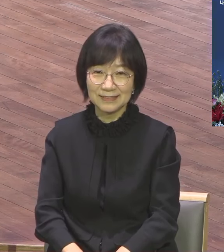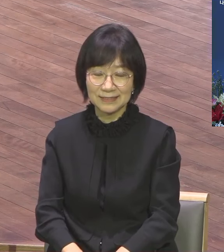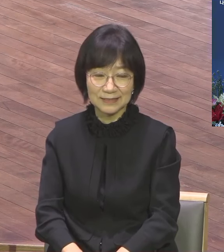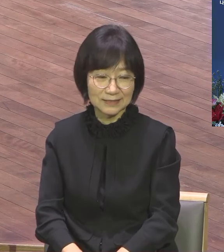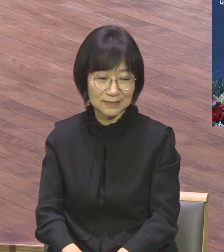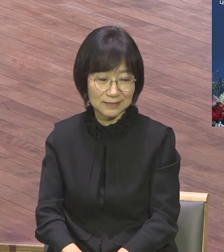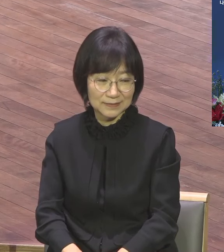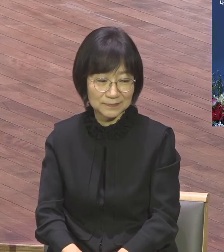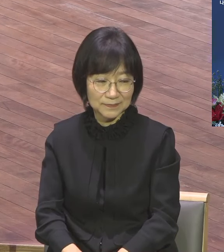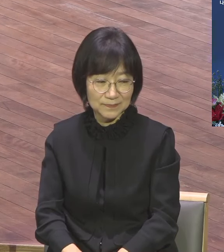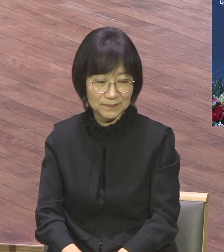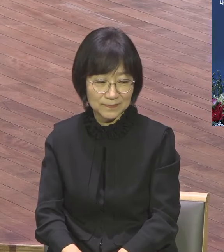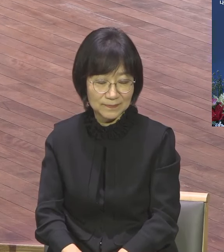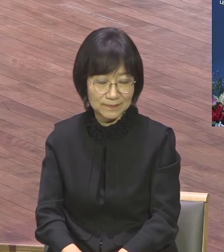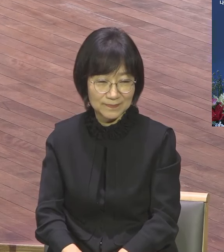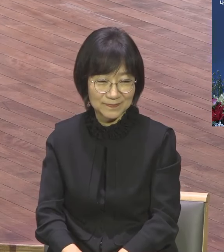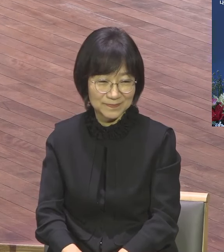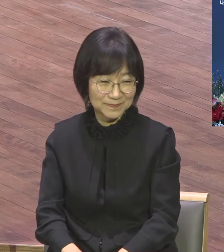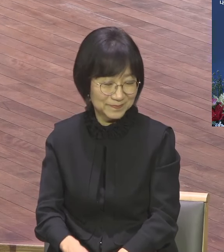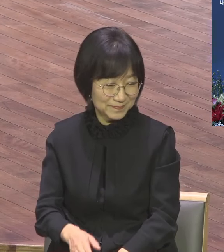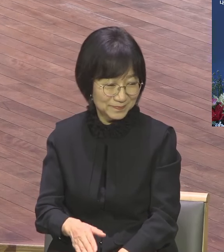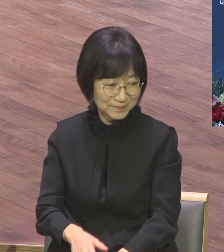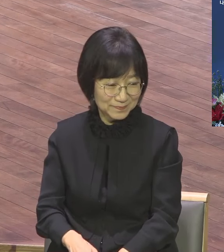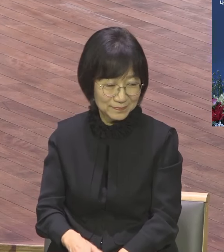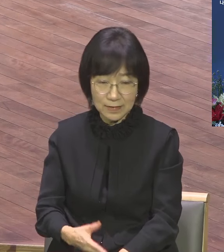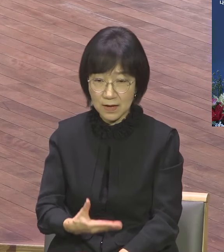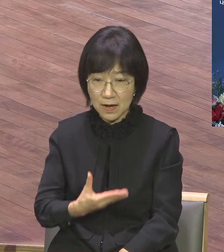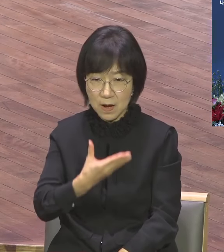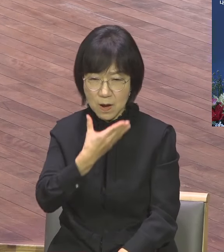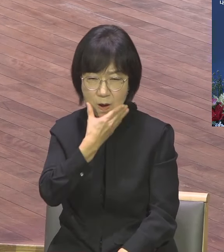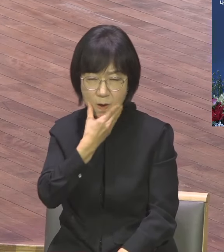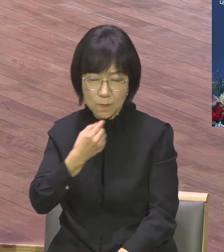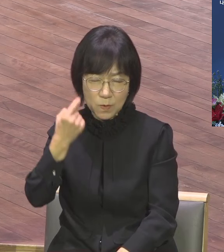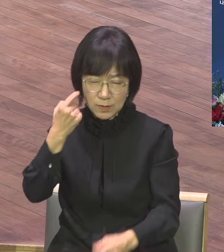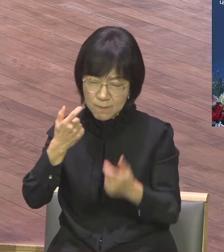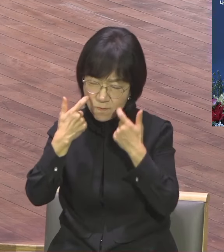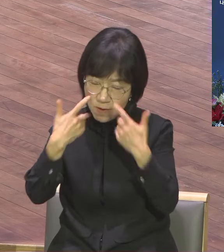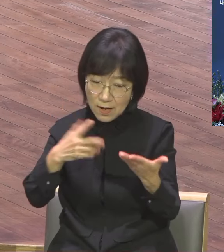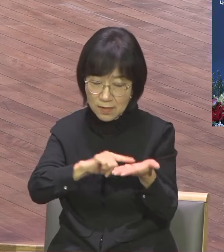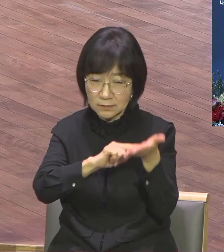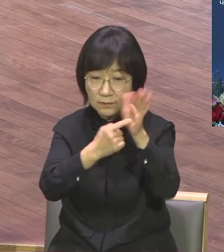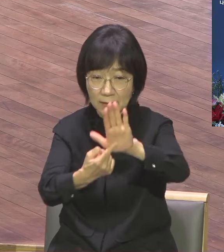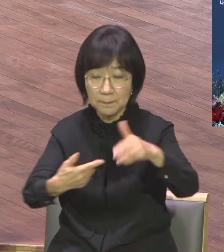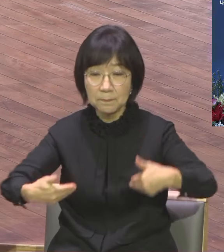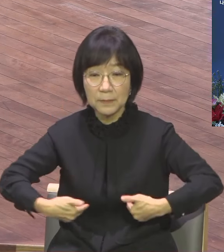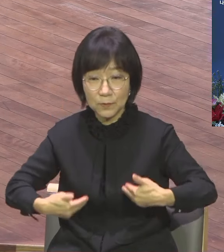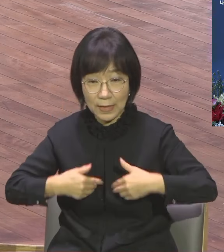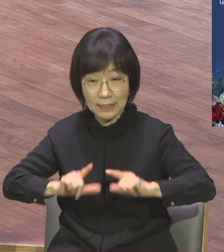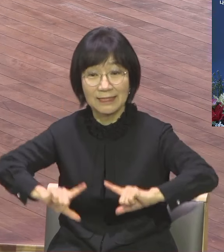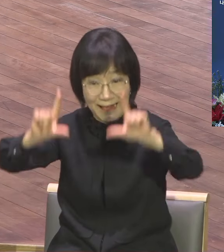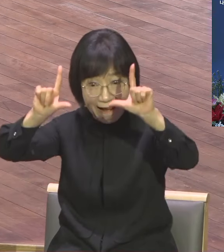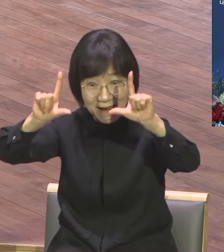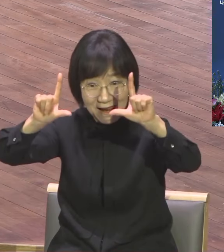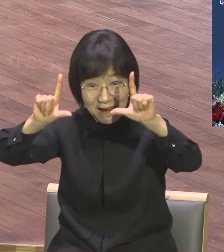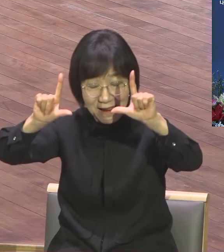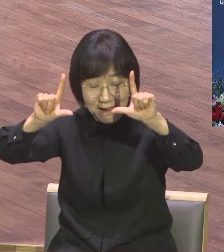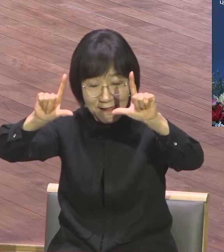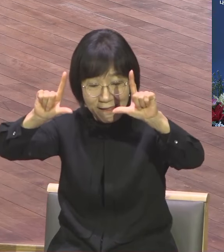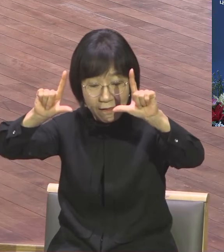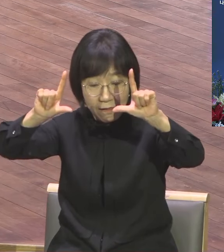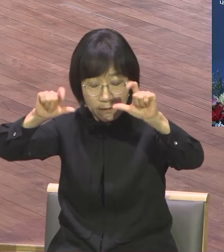가장 강하게 밝혀내야 할 이 성탄절임에도 불구하고 모두